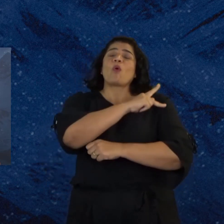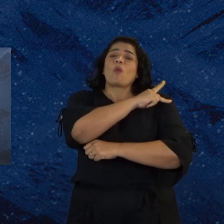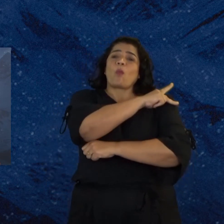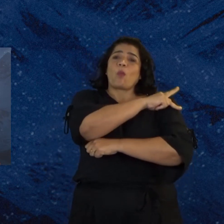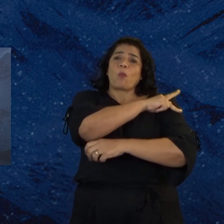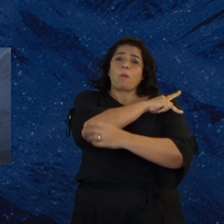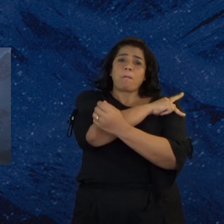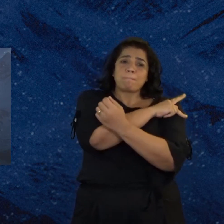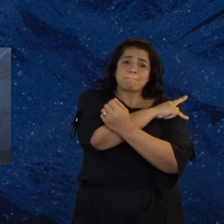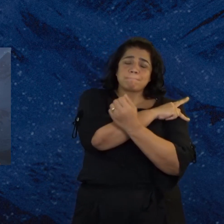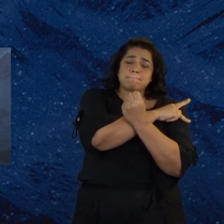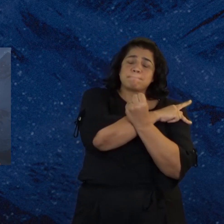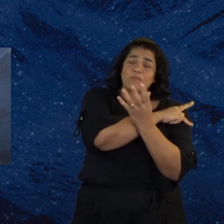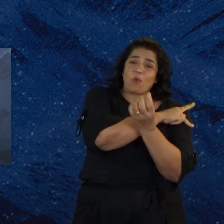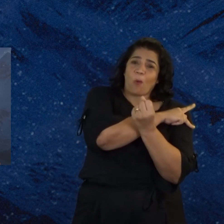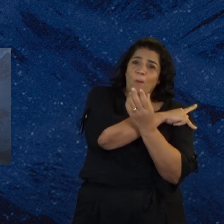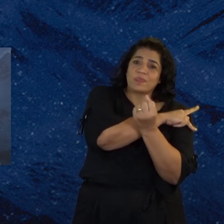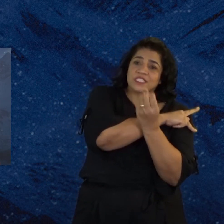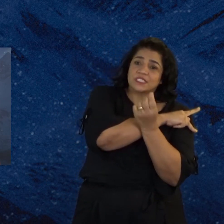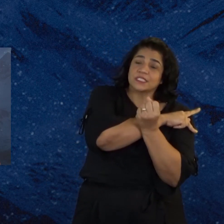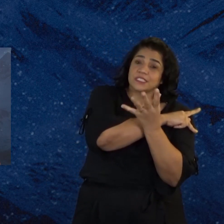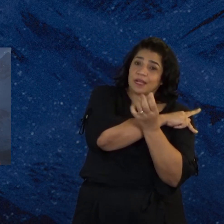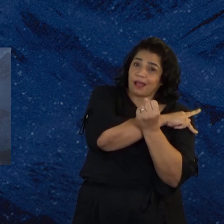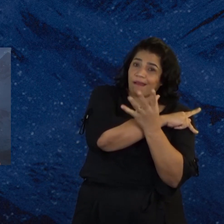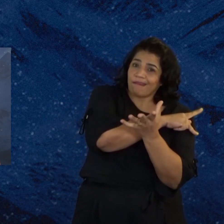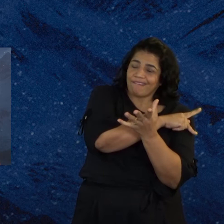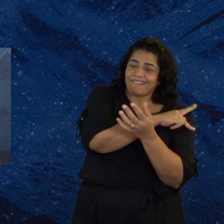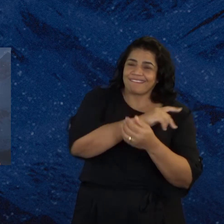Ou então, você não vai dar bola